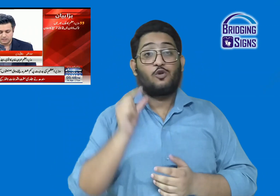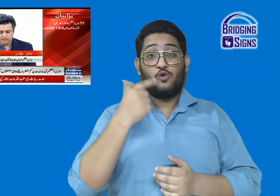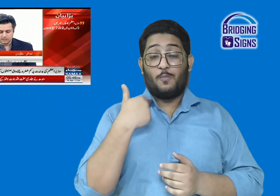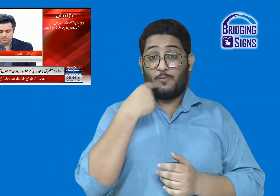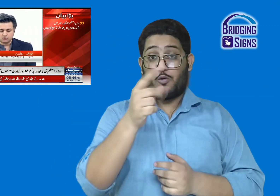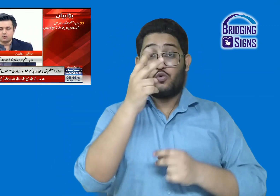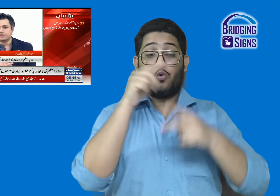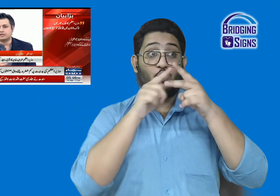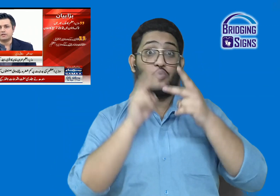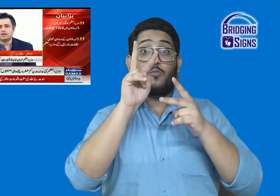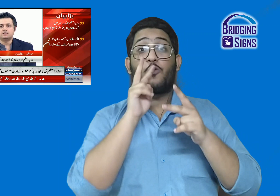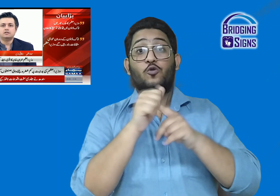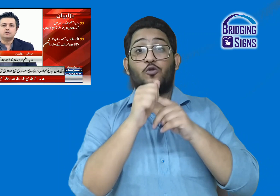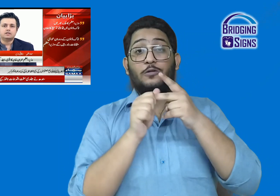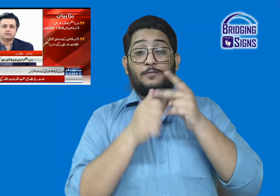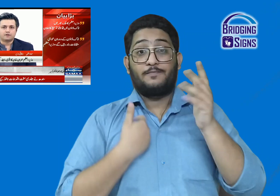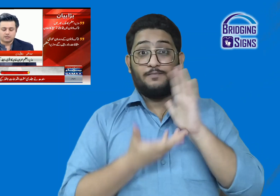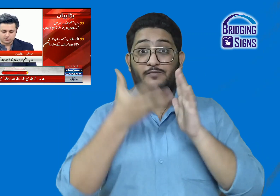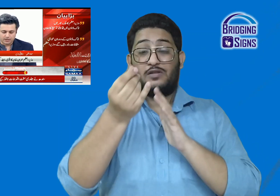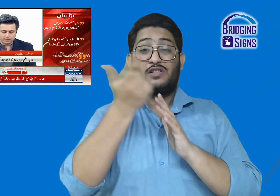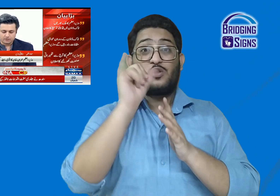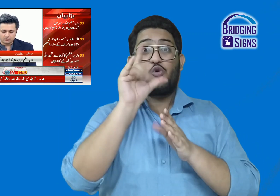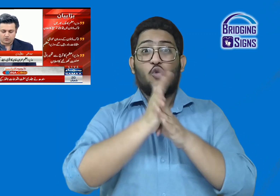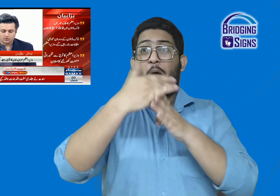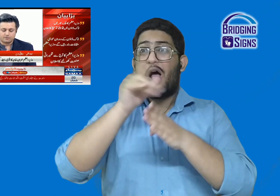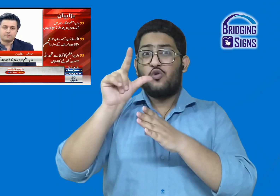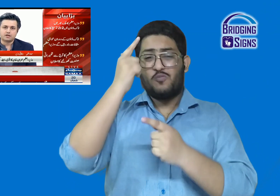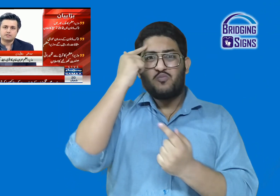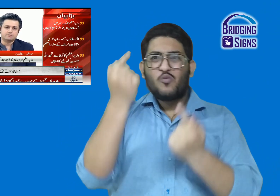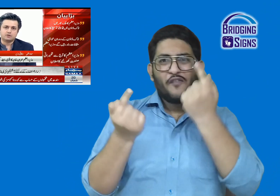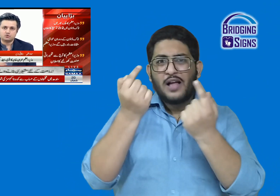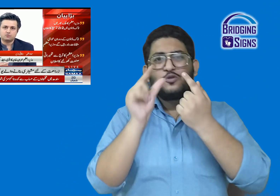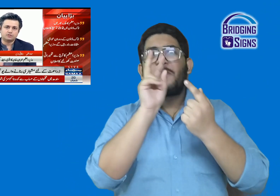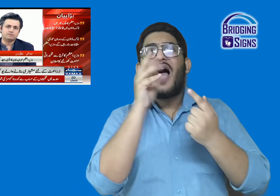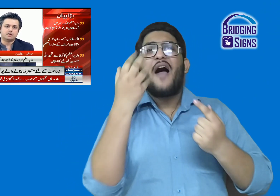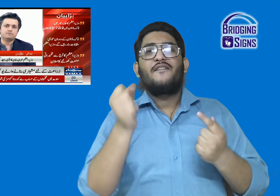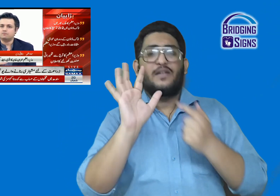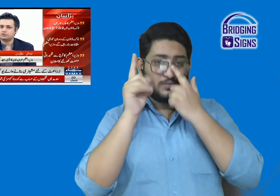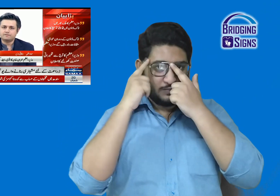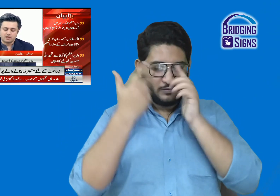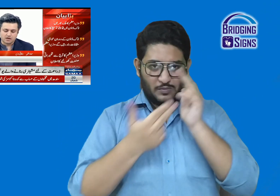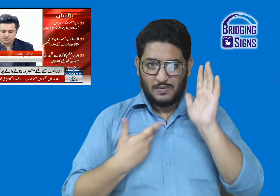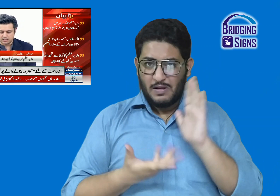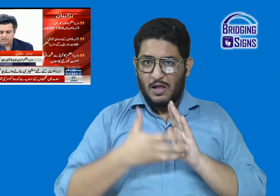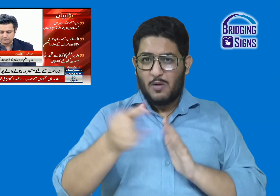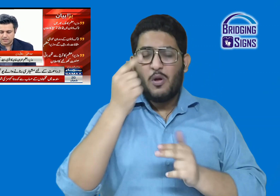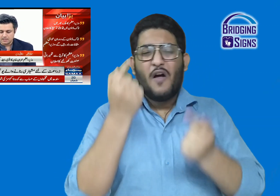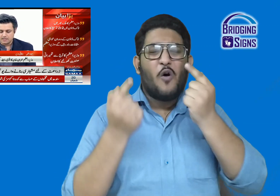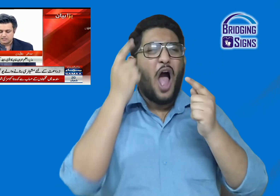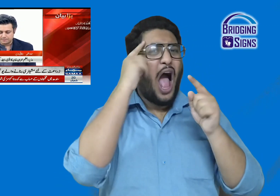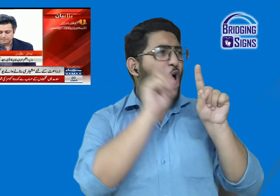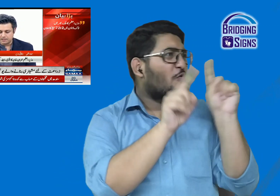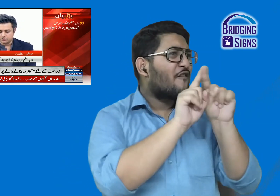हमें सूबों के दरमियान इत्तफाक जो है और वफाक के दरमियान और सूबों के दरमियान मुख्तलिफ आरा नज़र आई